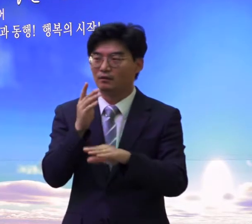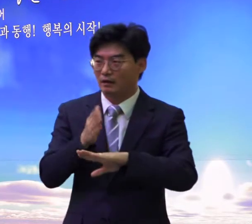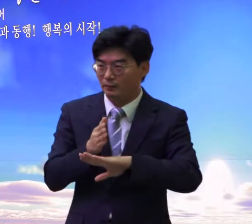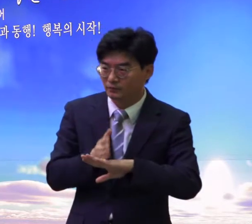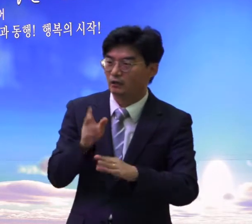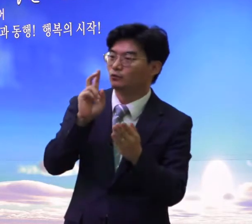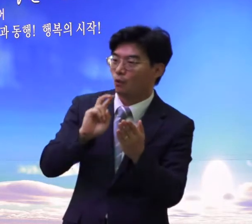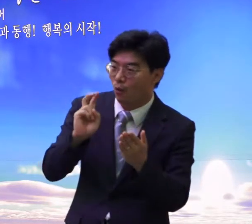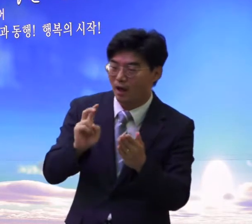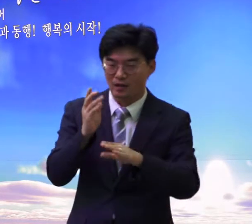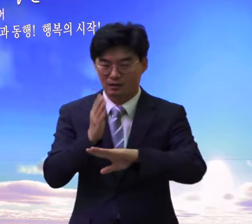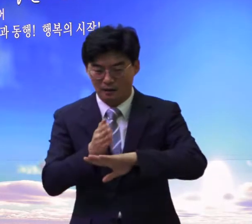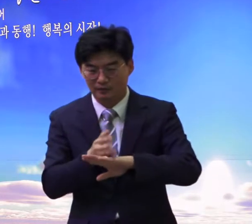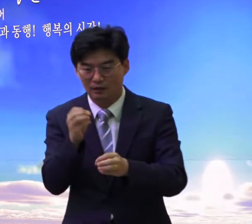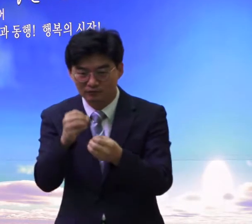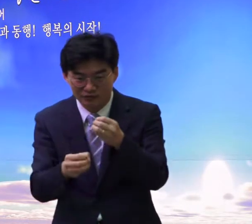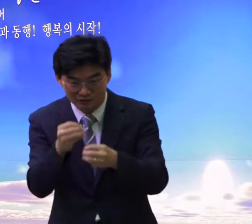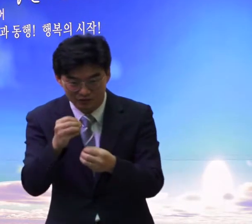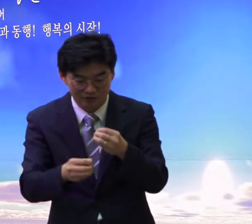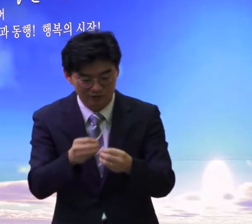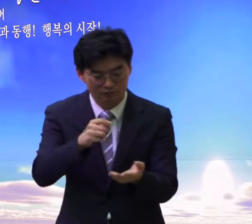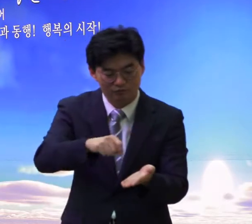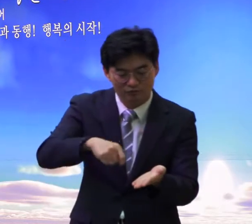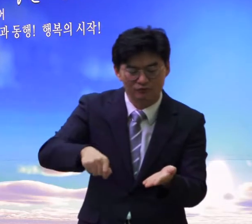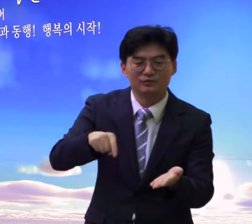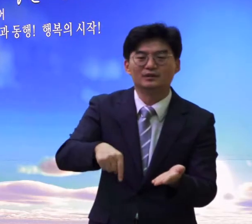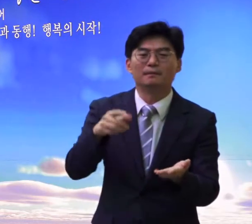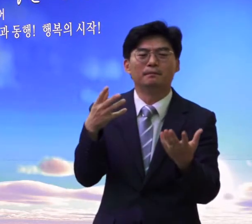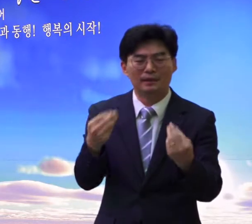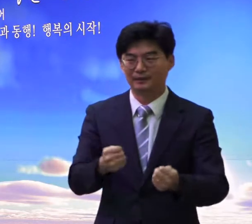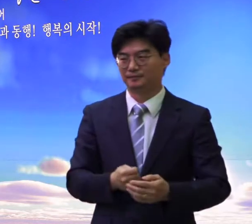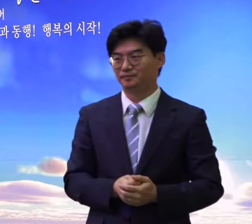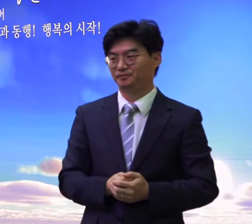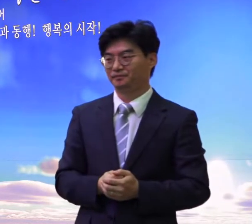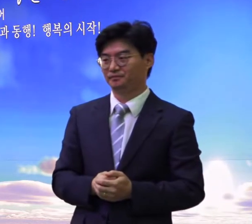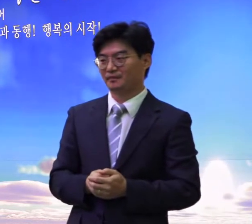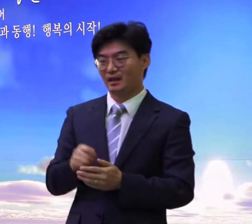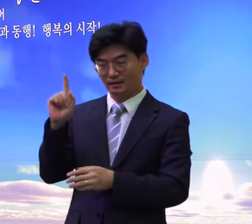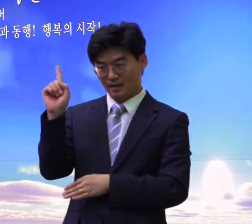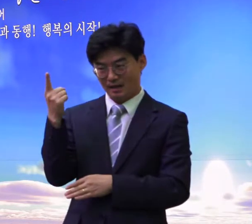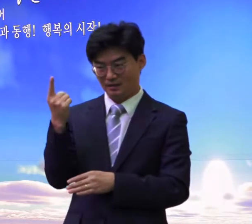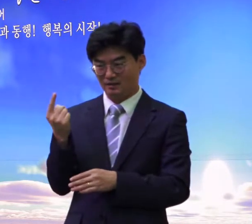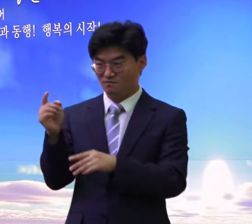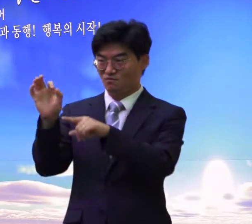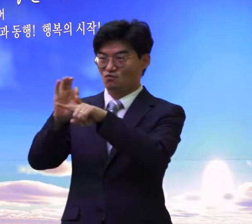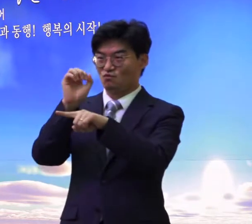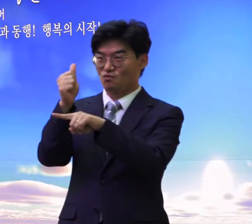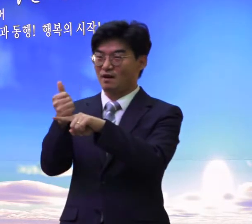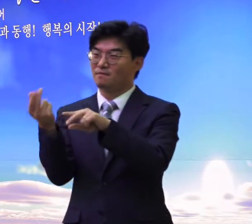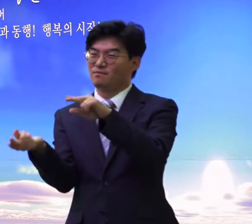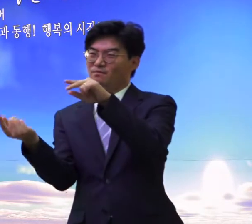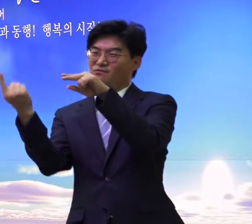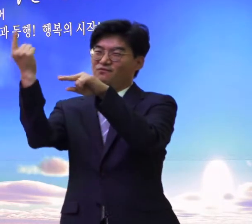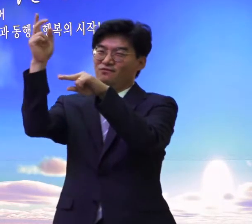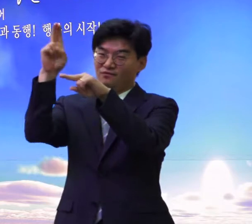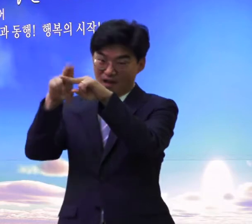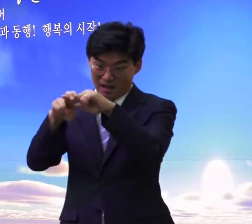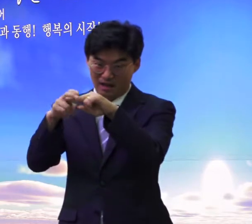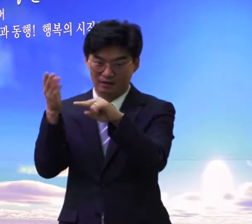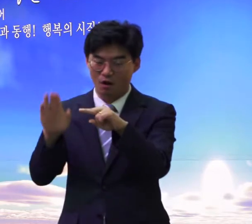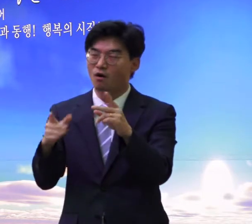다윗이 최고의 자리에 올라갔을 때에 그가 그 자리에서 변질되지 않고 그가 타락하지 않을 수 있었던